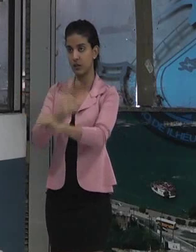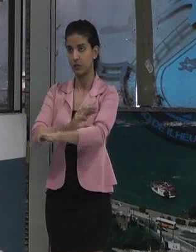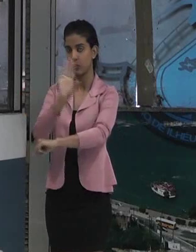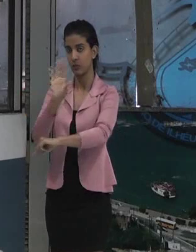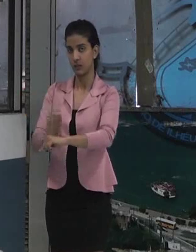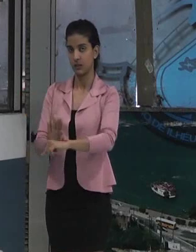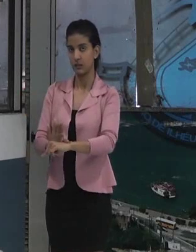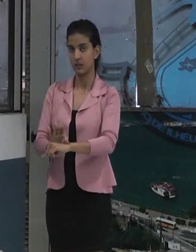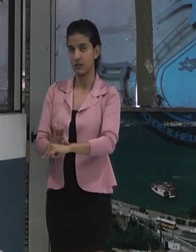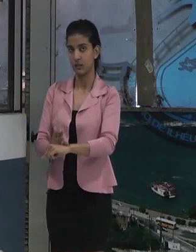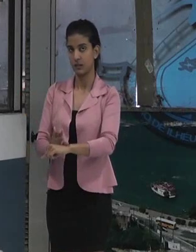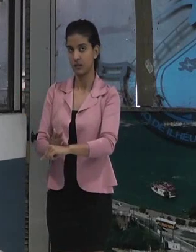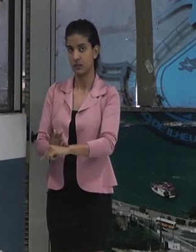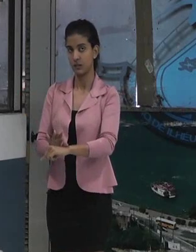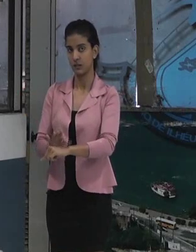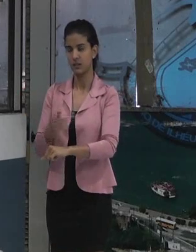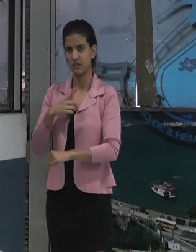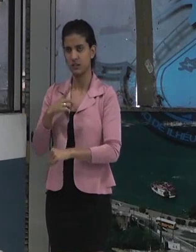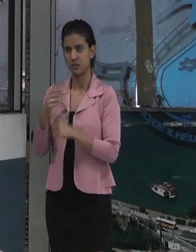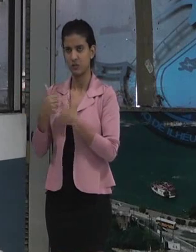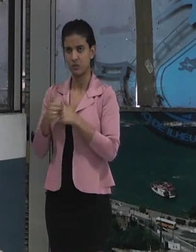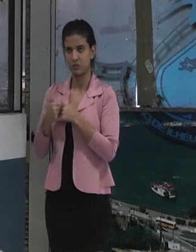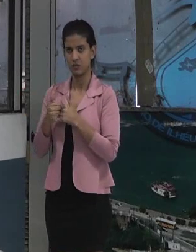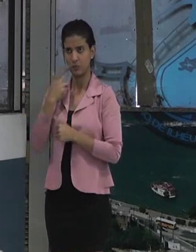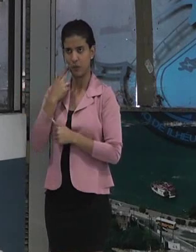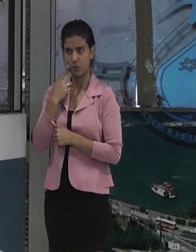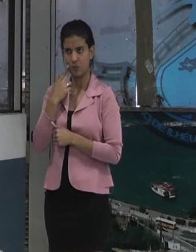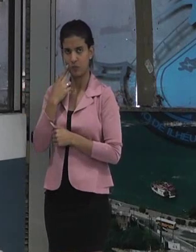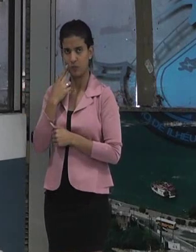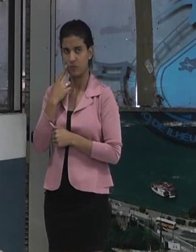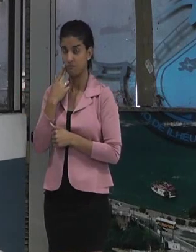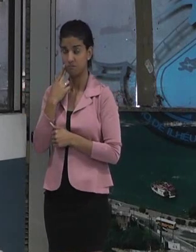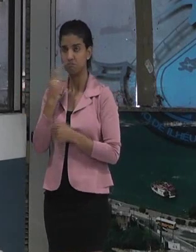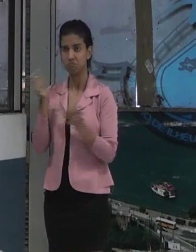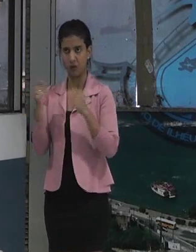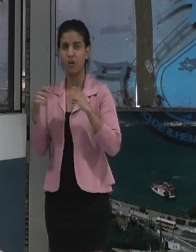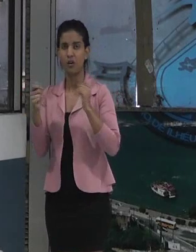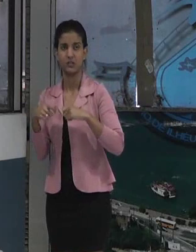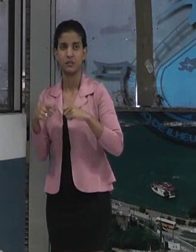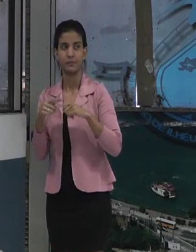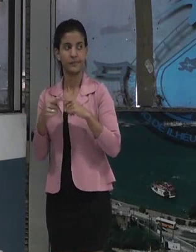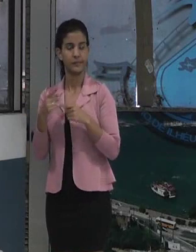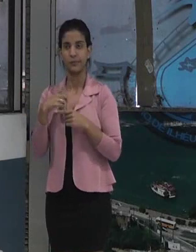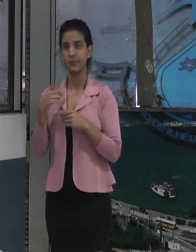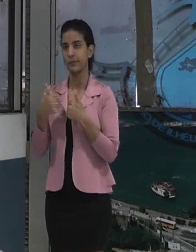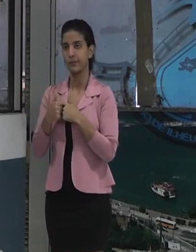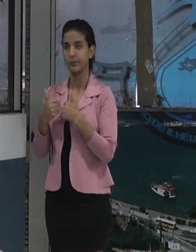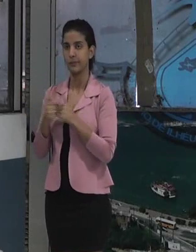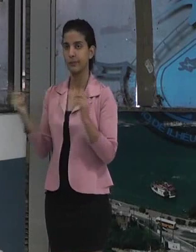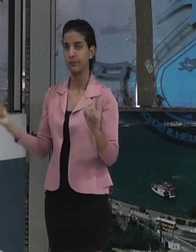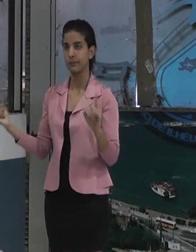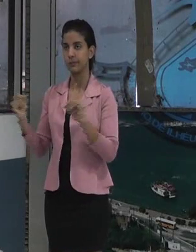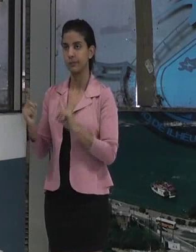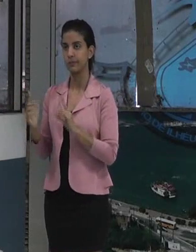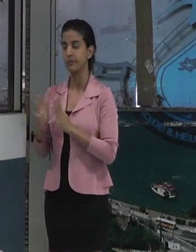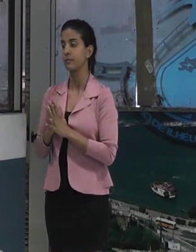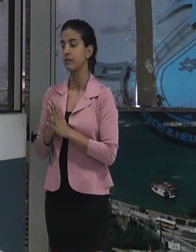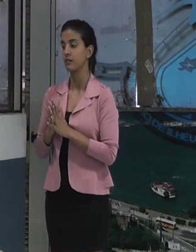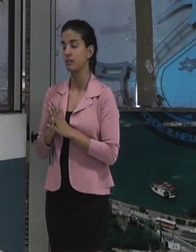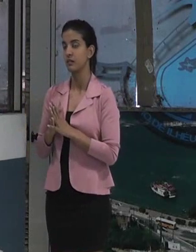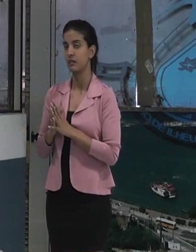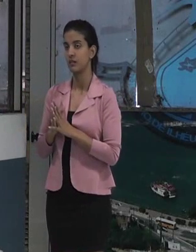trecho que tem impedimento de um ônibus convencional? Não, mas tem micro-ônibus. A linha do Morada do